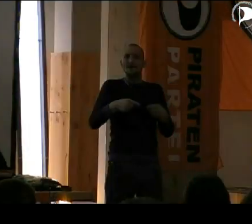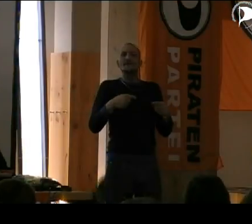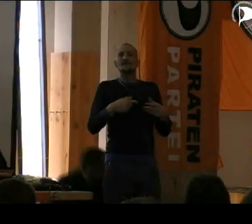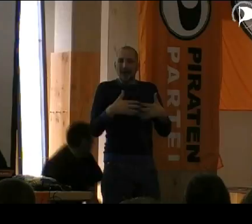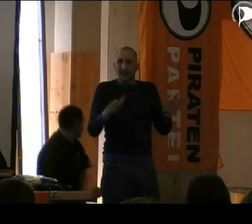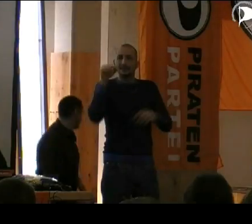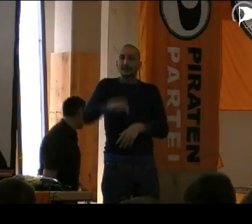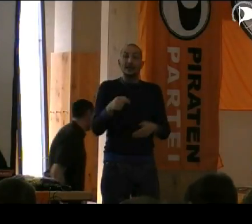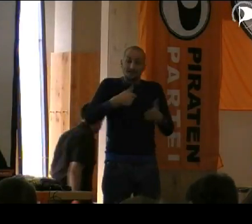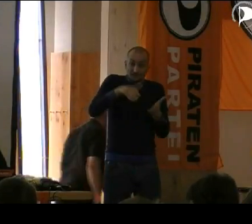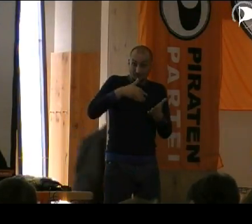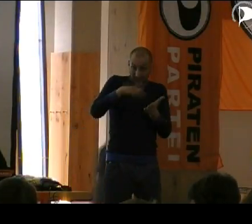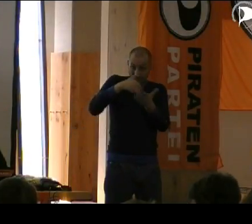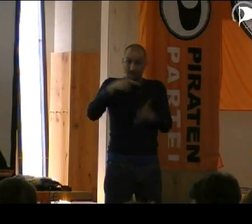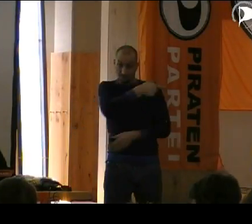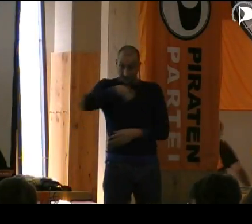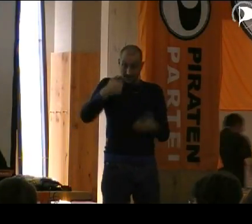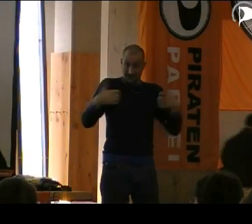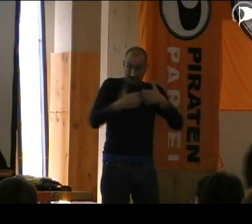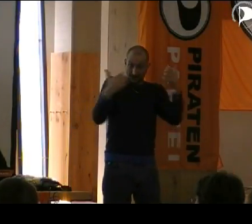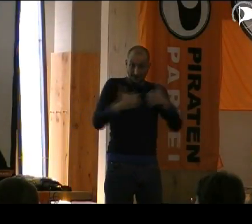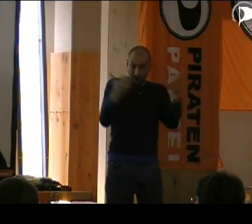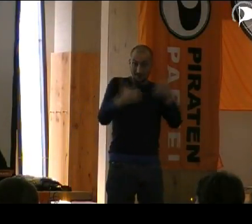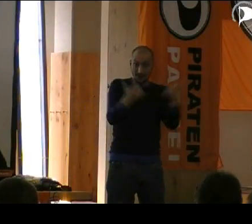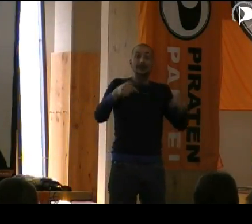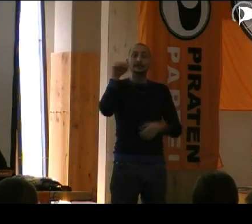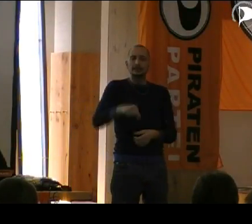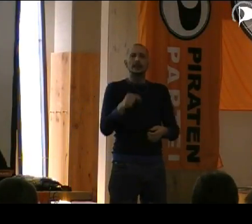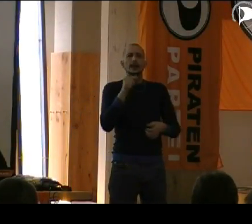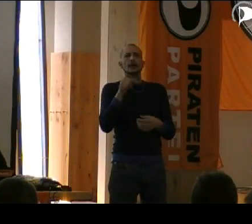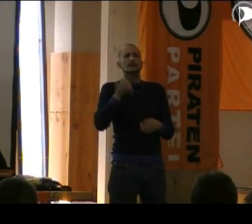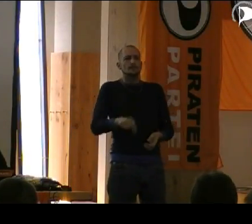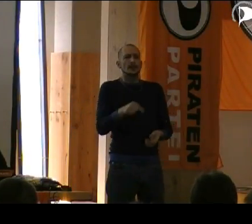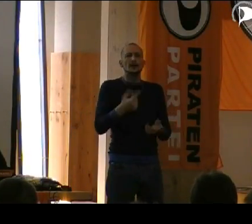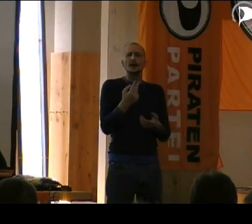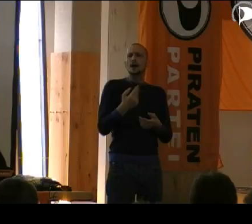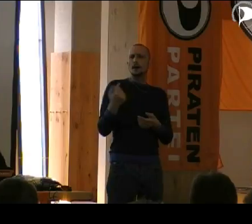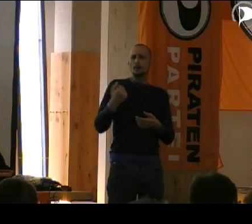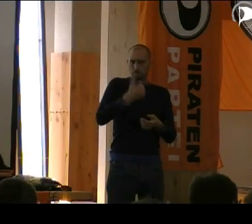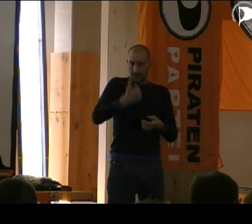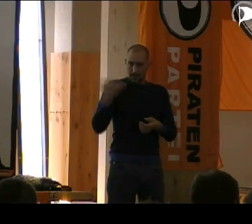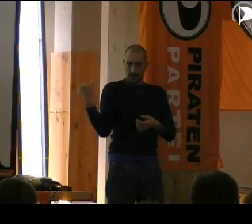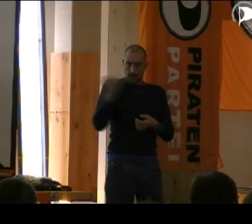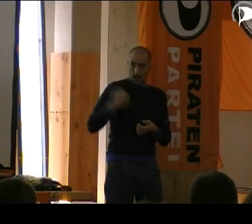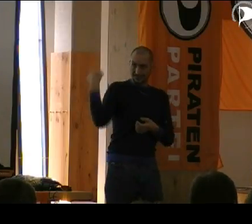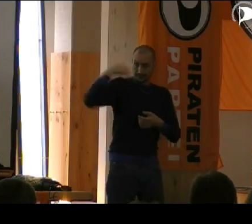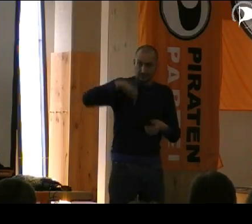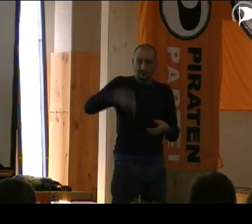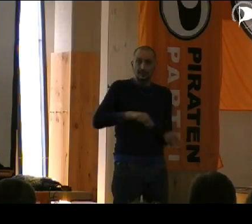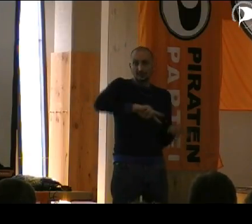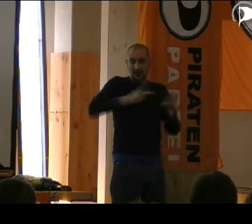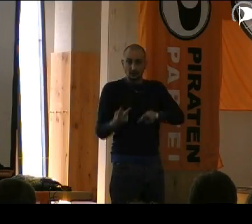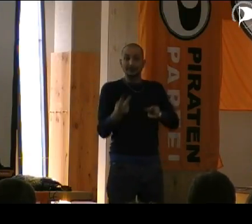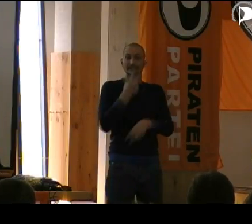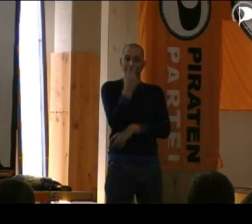wenn wir in den letzten jahren in der partei viel veränderung gesehen kann die pille wachstum von erst 1000 18.000